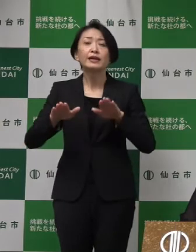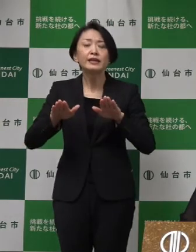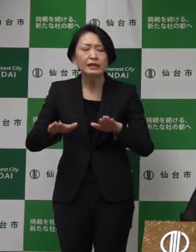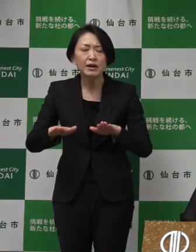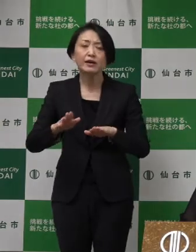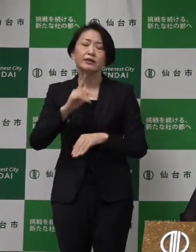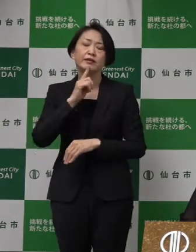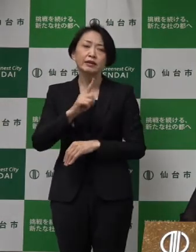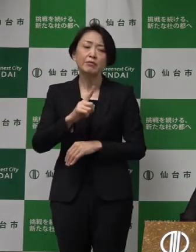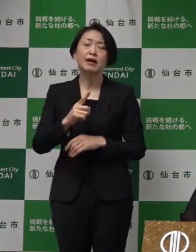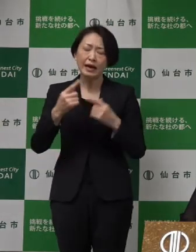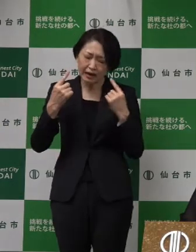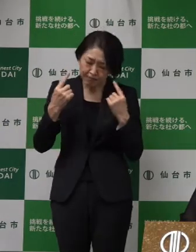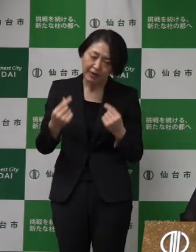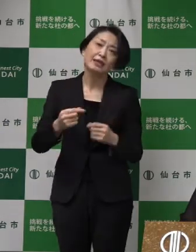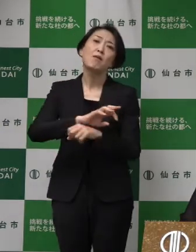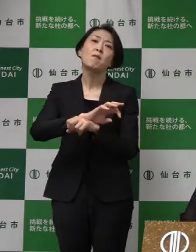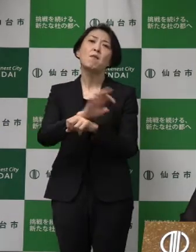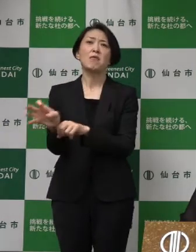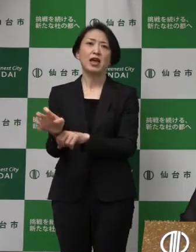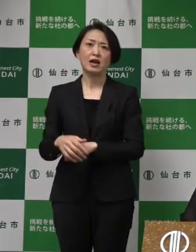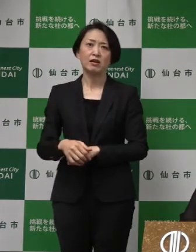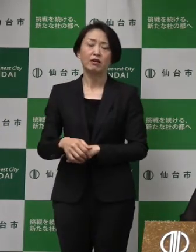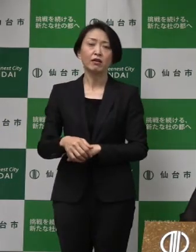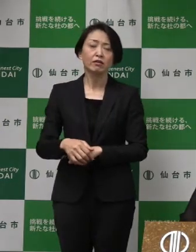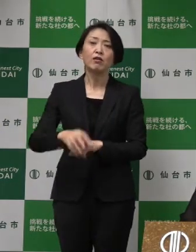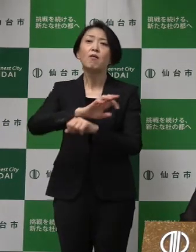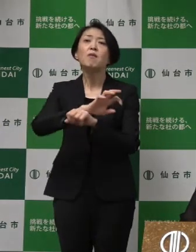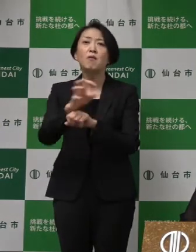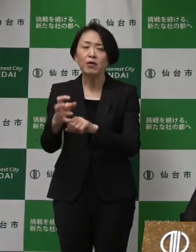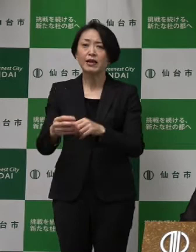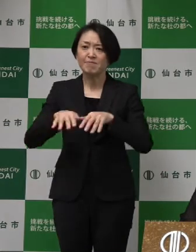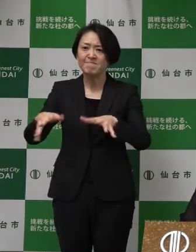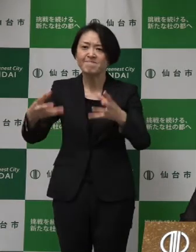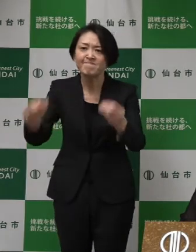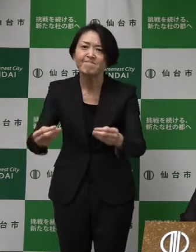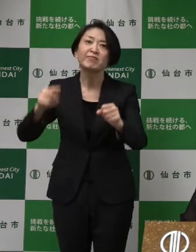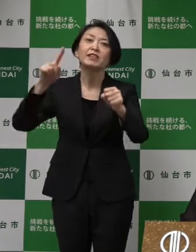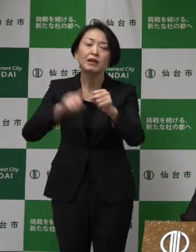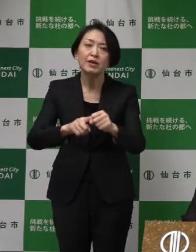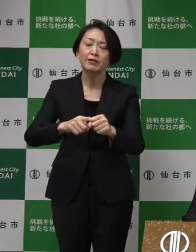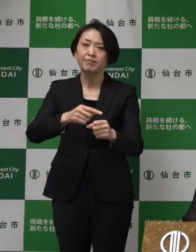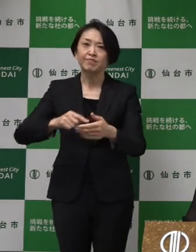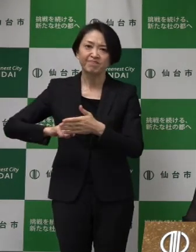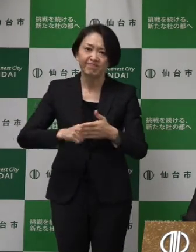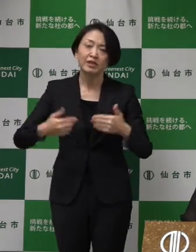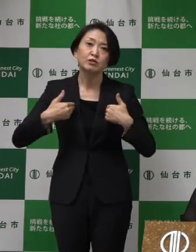はりコロナのこの状況を何としても改善に向かわせなくちゃいけないというふうに思っているところです。